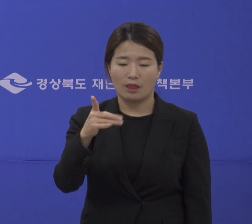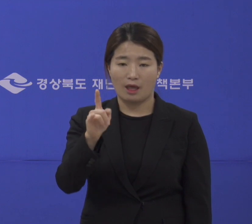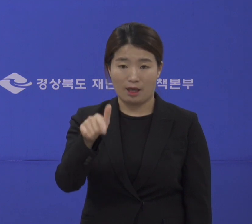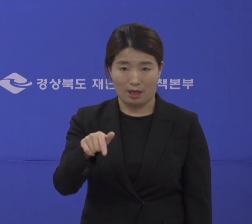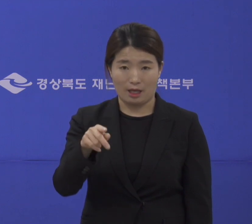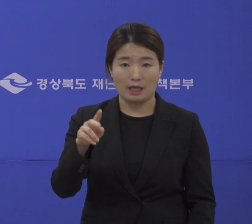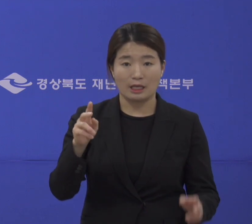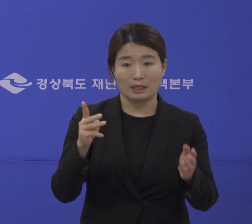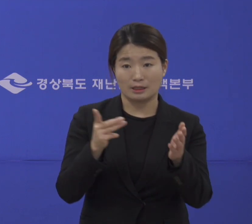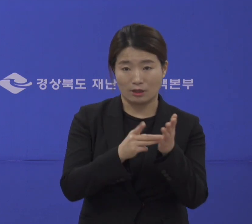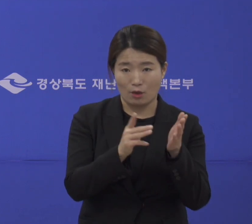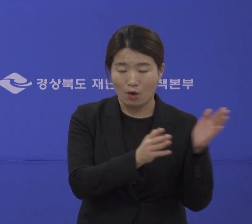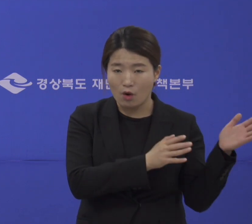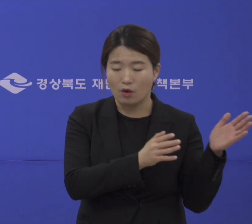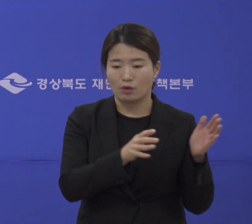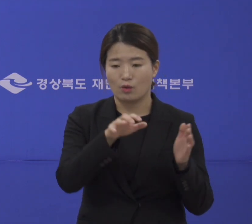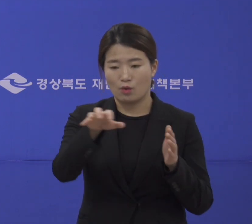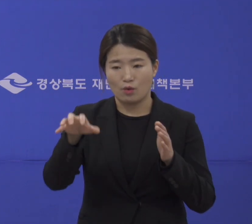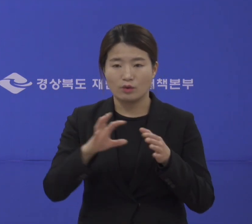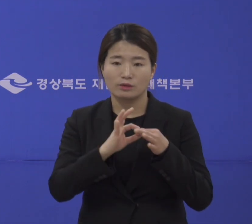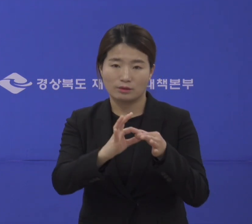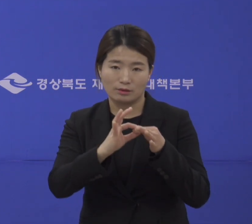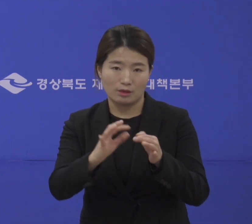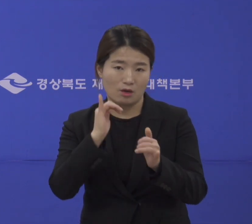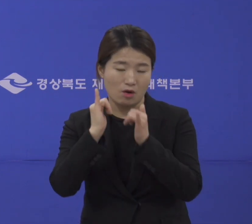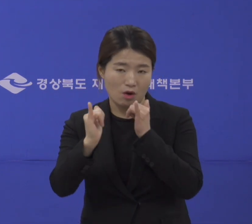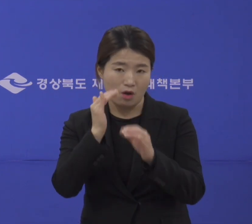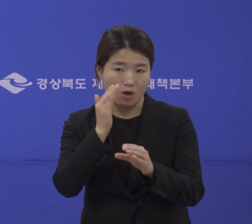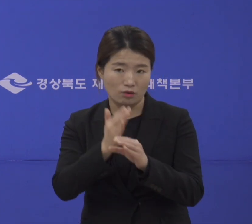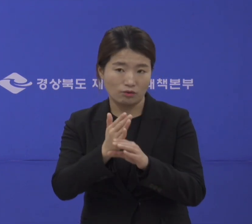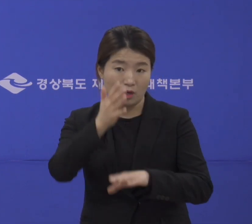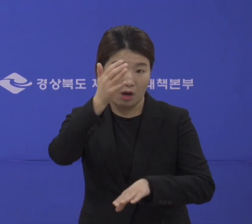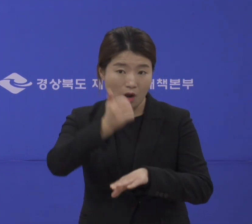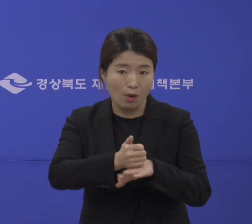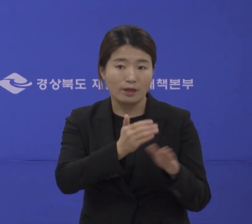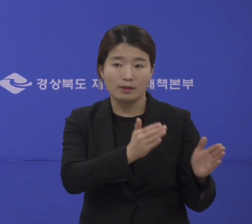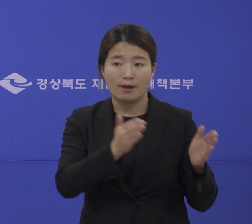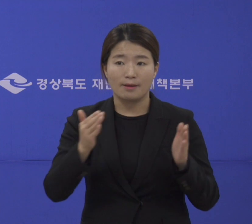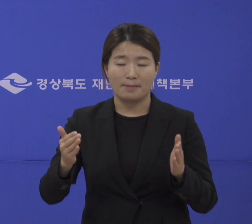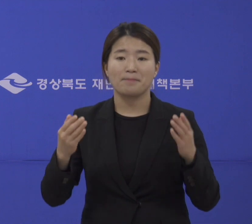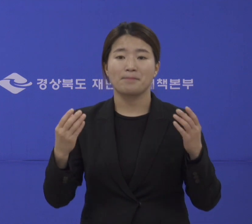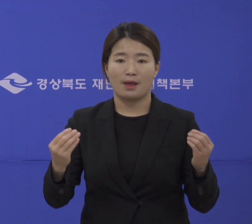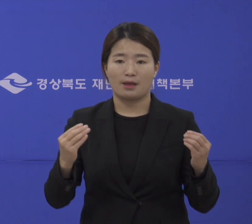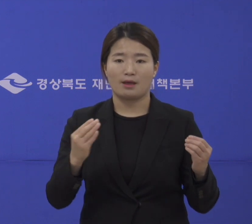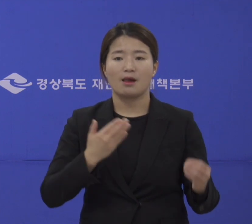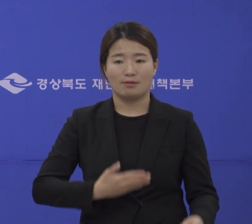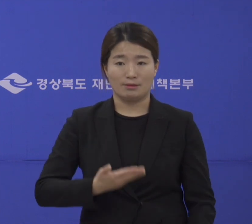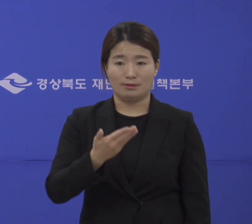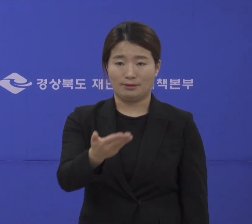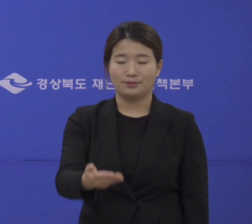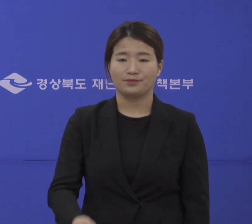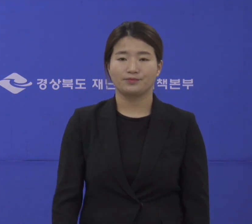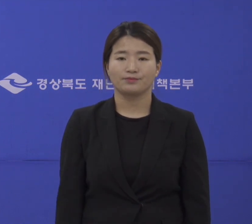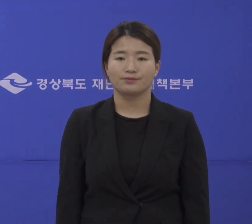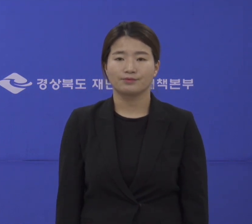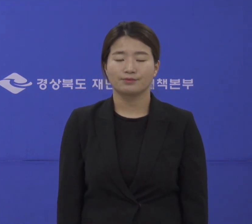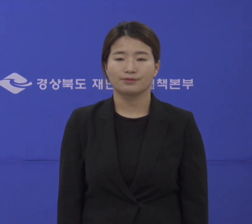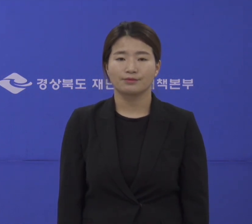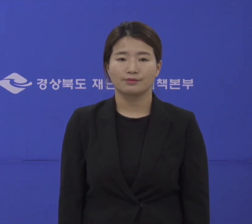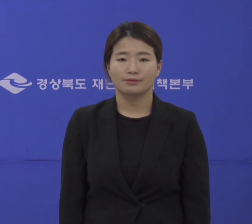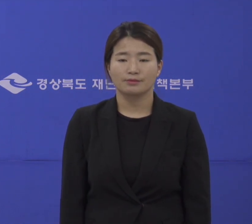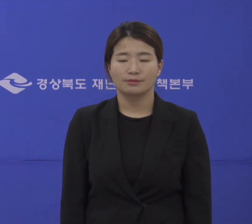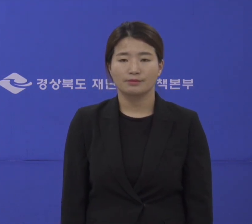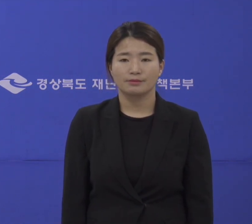센터 산업협회와 시군을 통해 조사 중이며 결과가 정리되는 대로 말씀드리도록 하겠습니다.